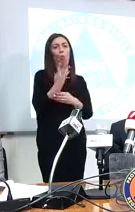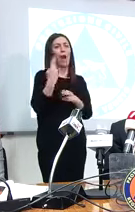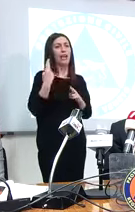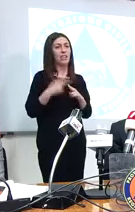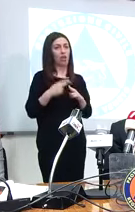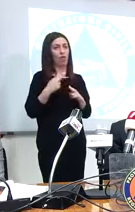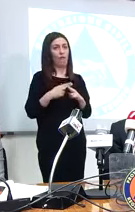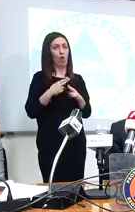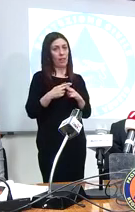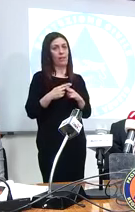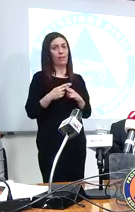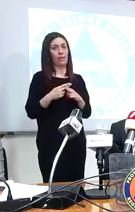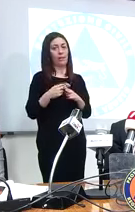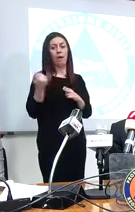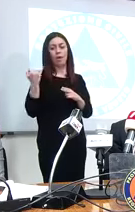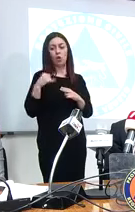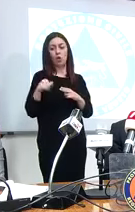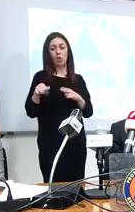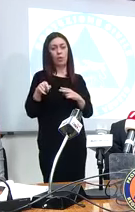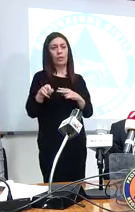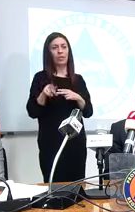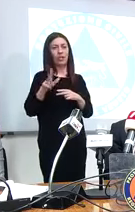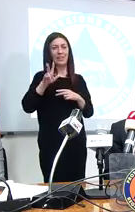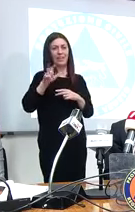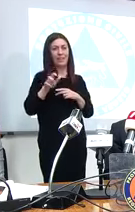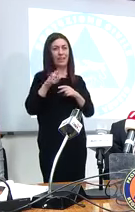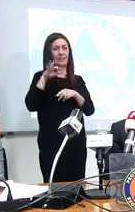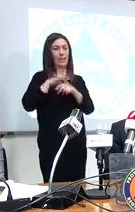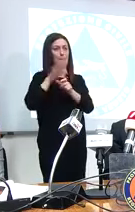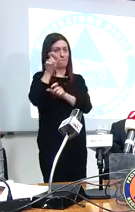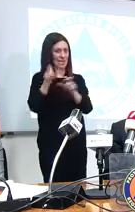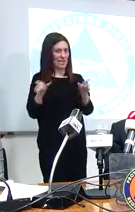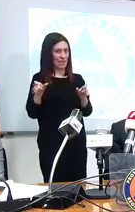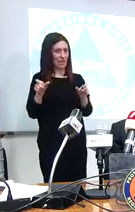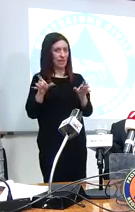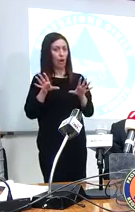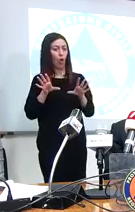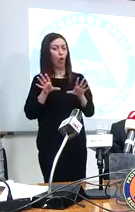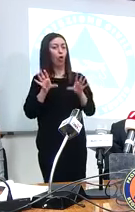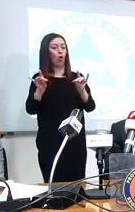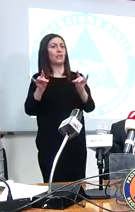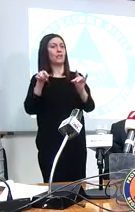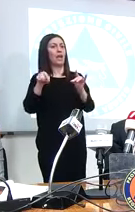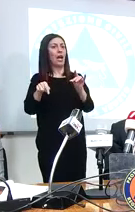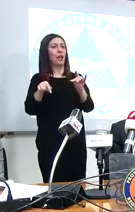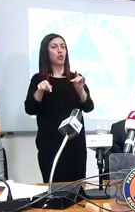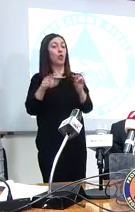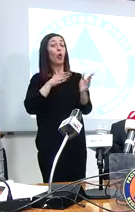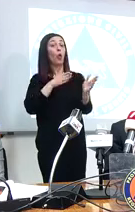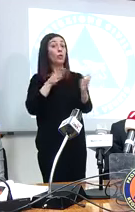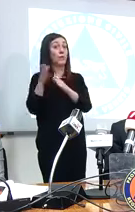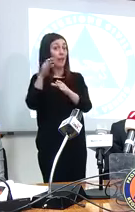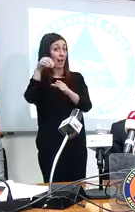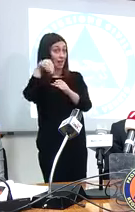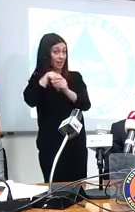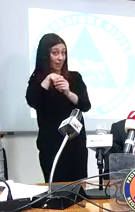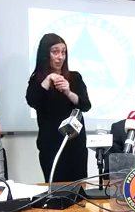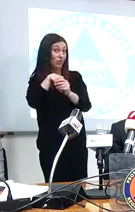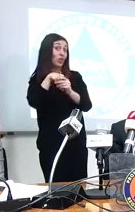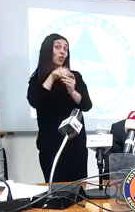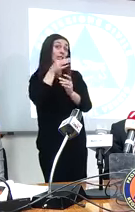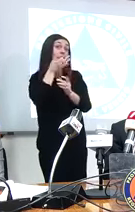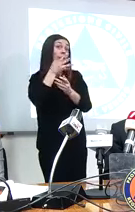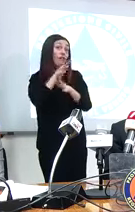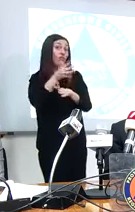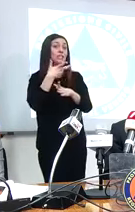con 30 pazienti contagiati dentro l'ospedale, forse c'è qualcosa che non va nell'organizzazione. È solo questo che sto chiedendo, non